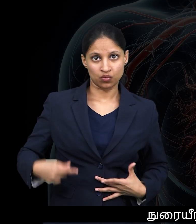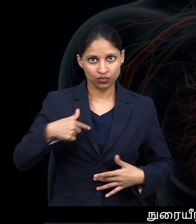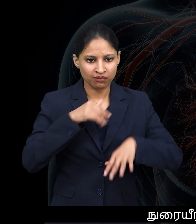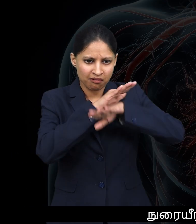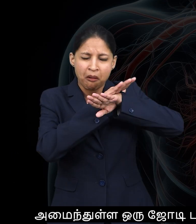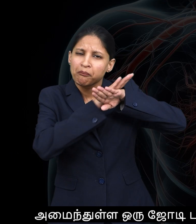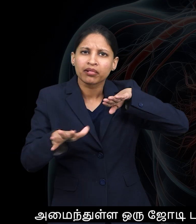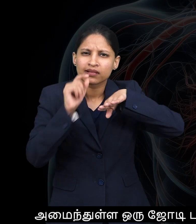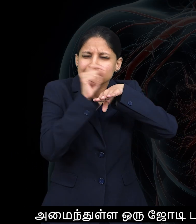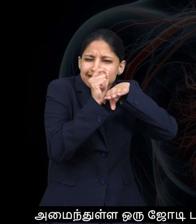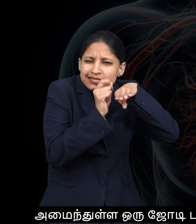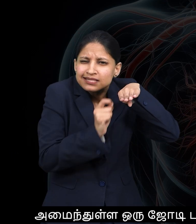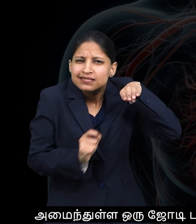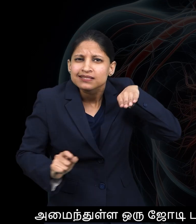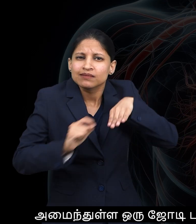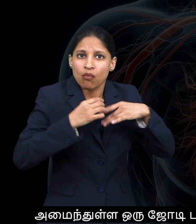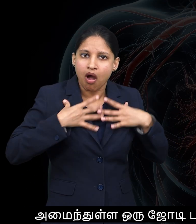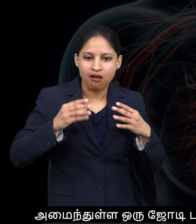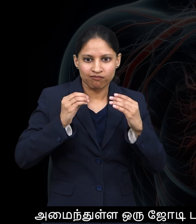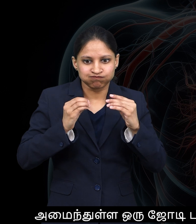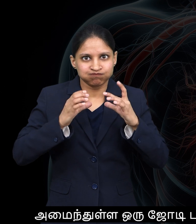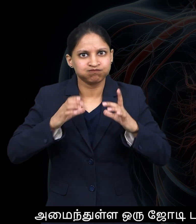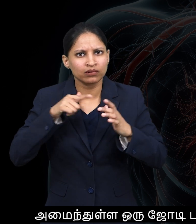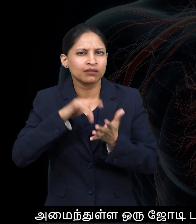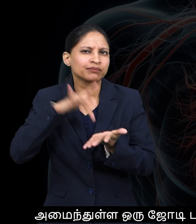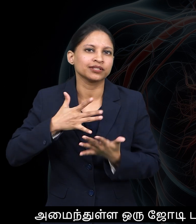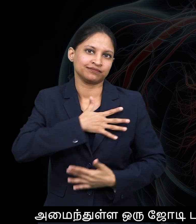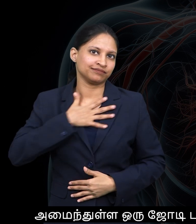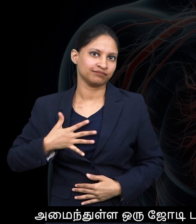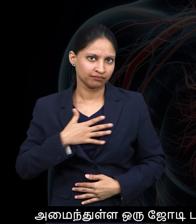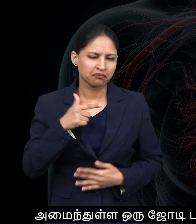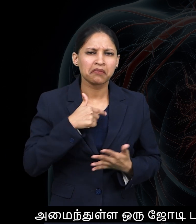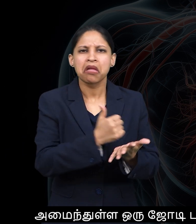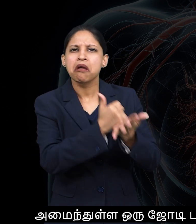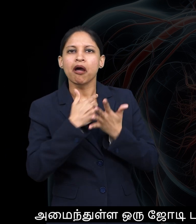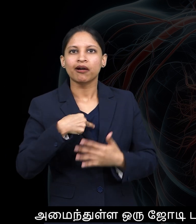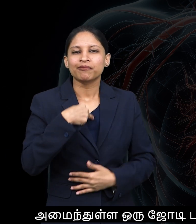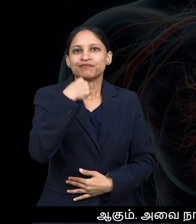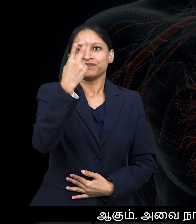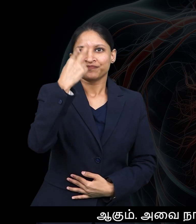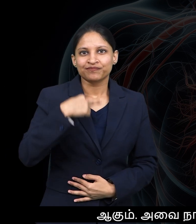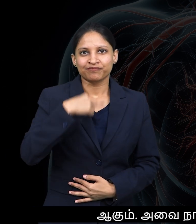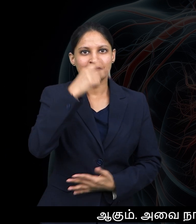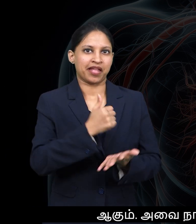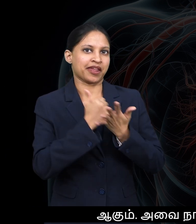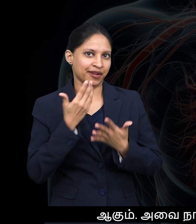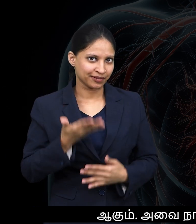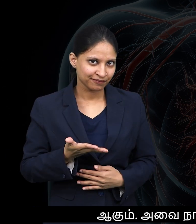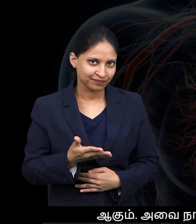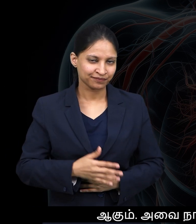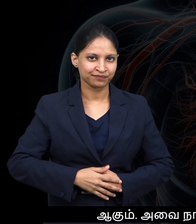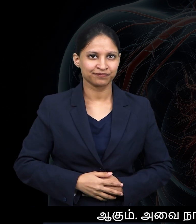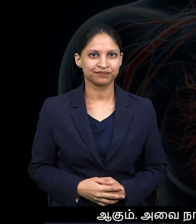நுரையீரல் என்பது மார்பில் அமைந்துள்ள ஒரு ஜோடி பஞ்சு போன்ற பை போன்ற உறுப்புகள் ஆகும். அவை நாம்